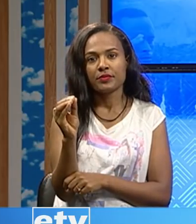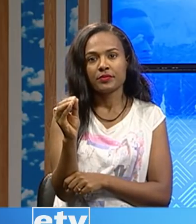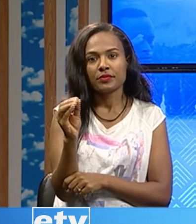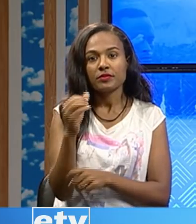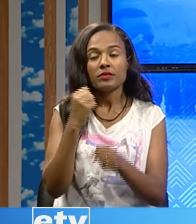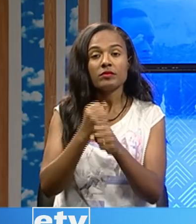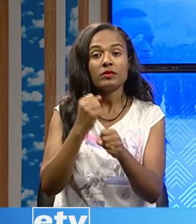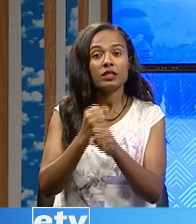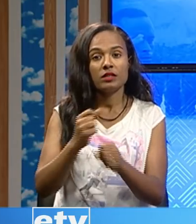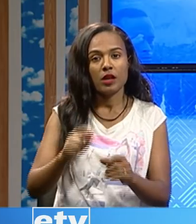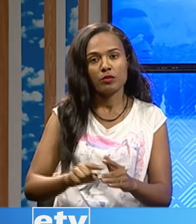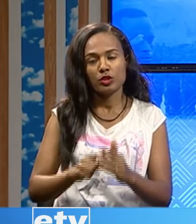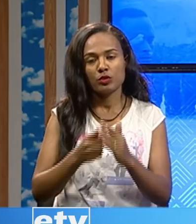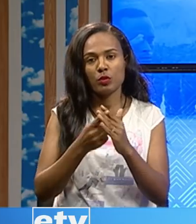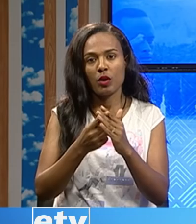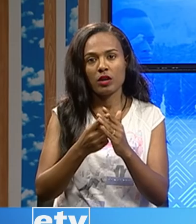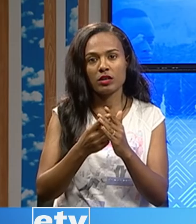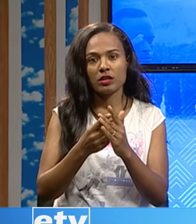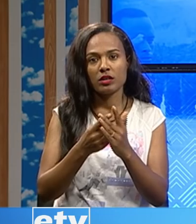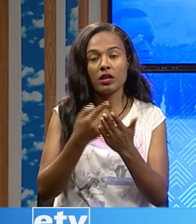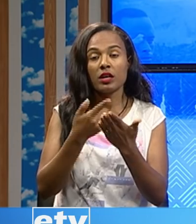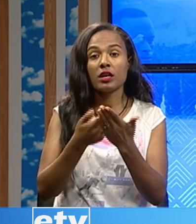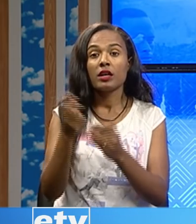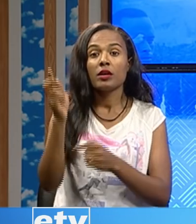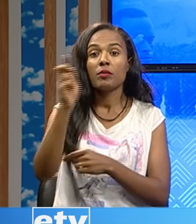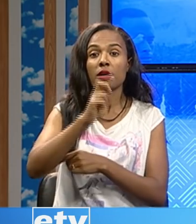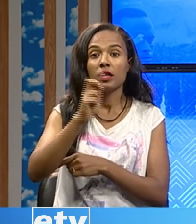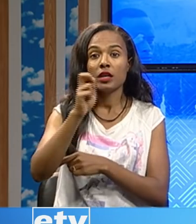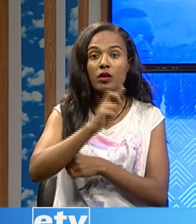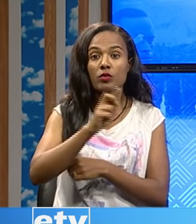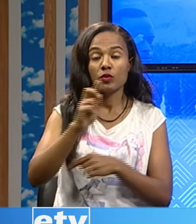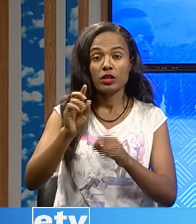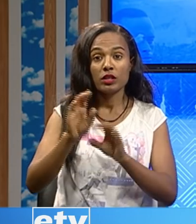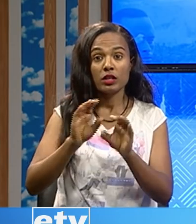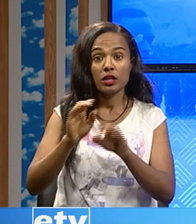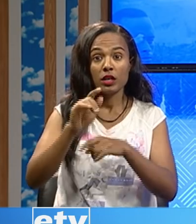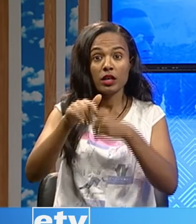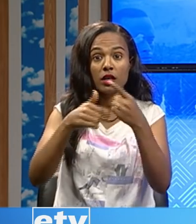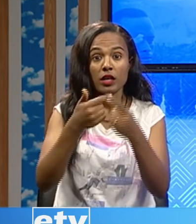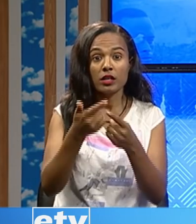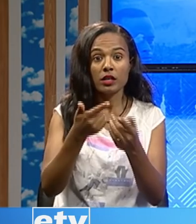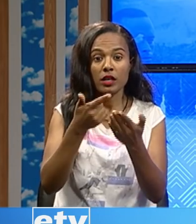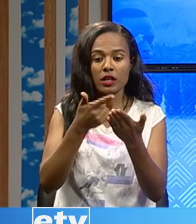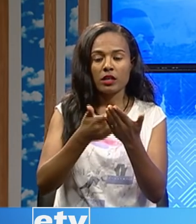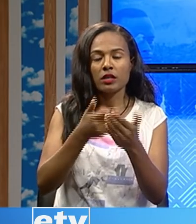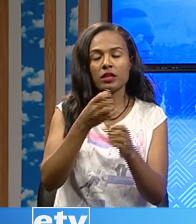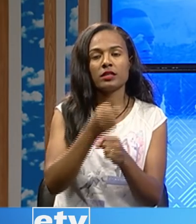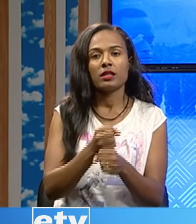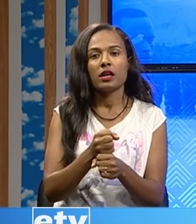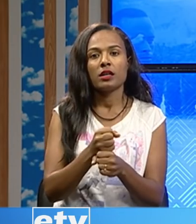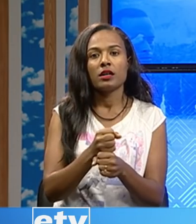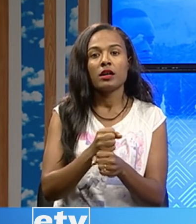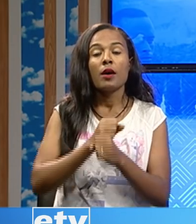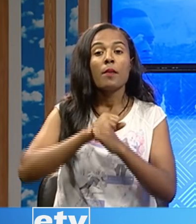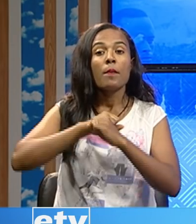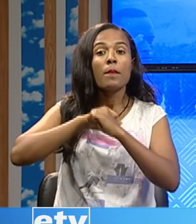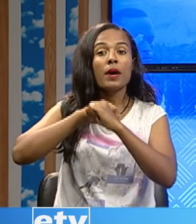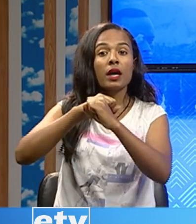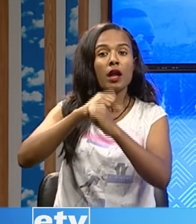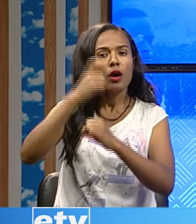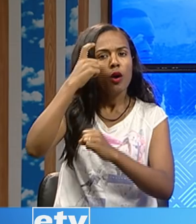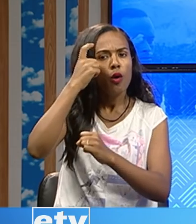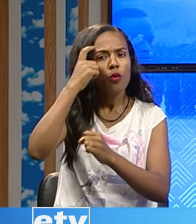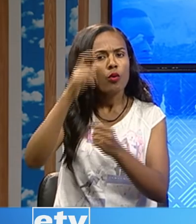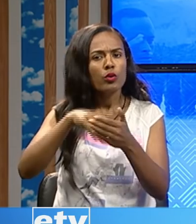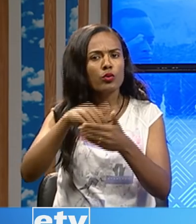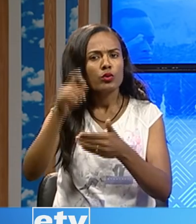ስራም ተጀምሯል። ይሄ በየቀኑ የተሰናሰለ ሲሄድ ያላኩትን ሀገራዊ መልክ ይይዛል። መከላከያ አውቆን ይወጣው አውቆን